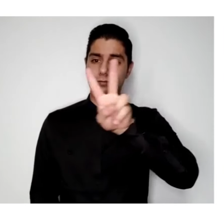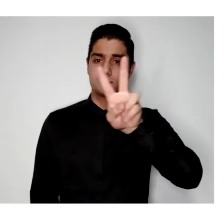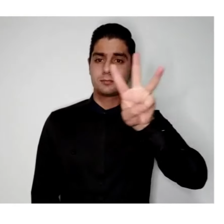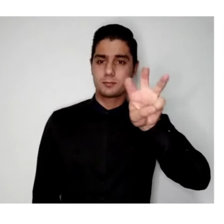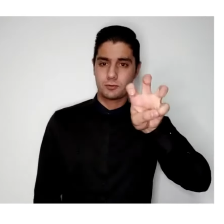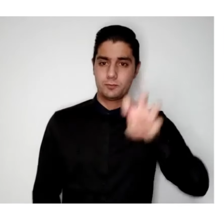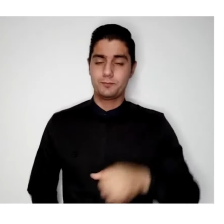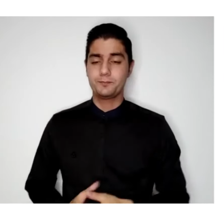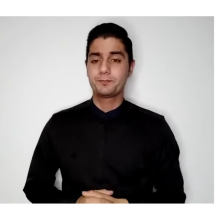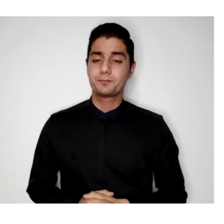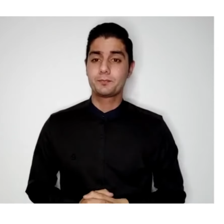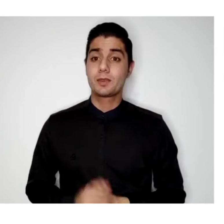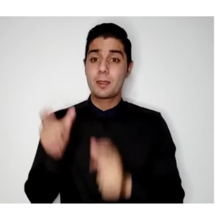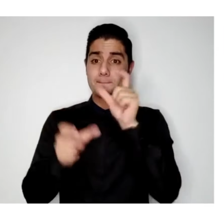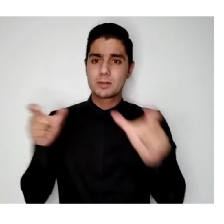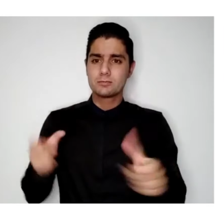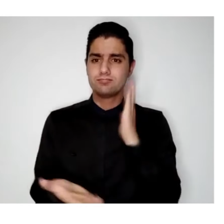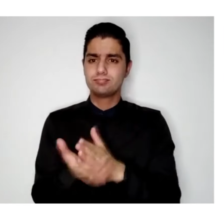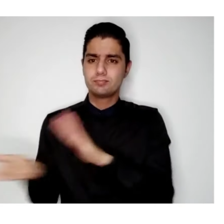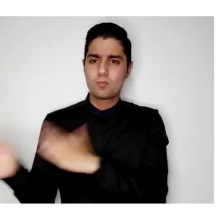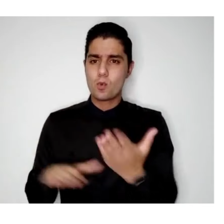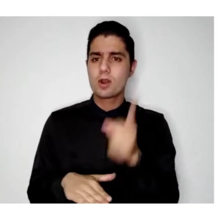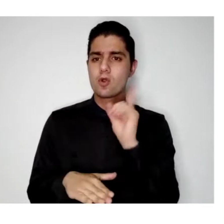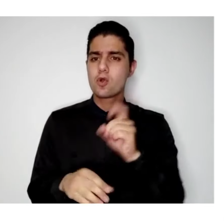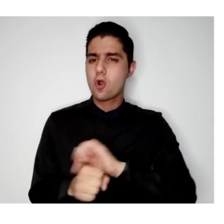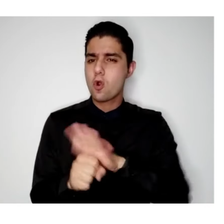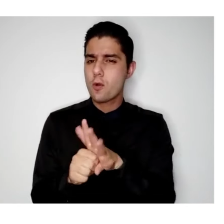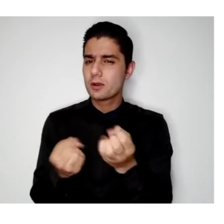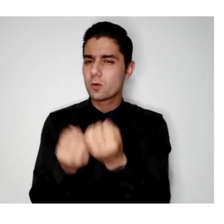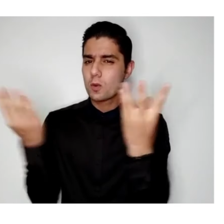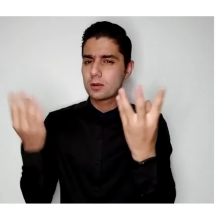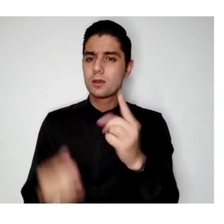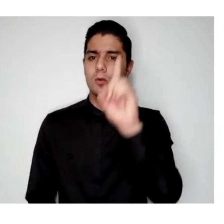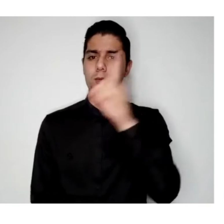54.576.428. Número de personas muertas.